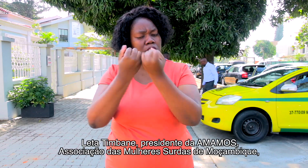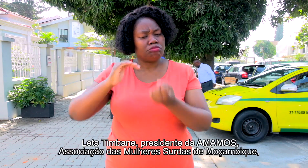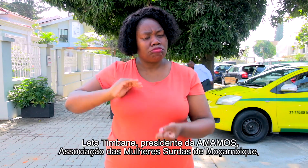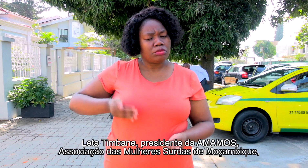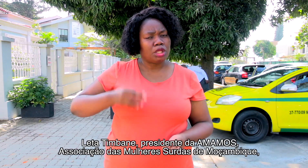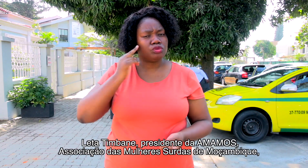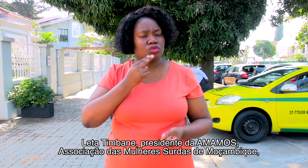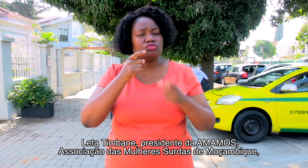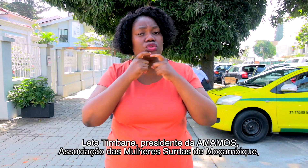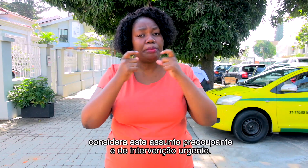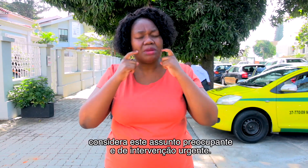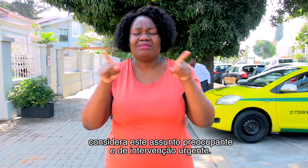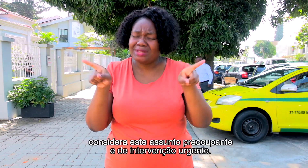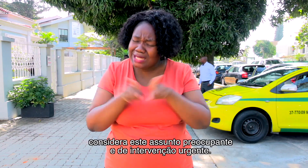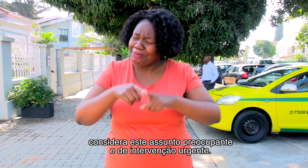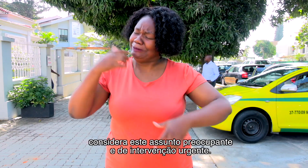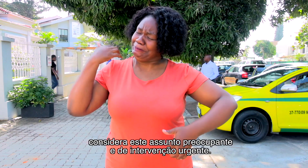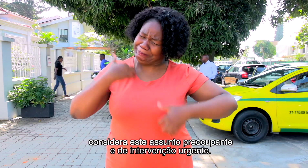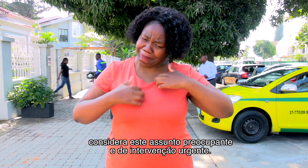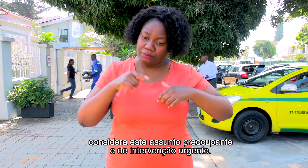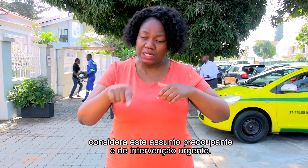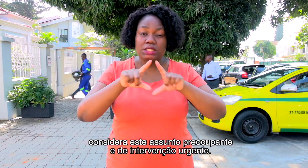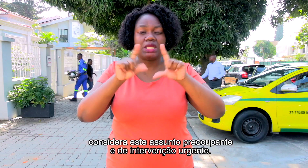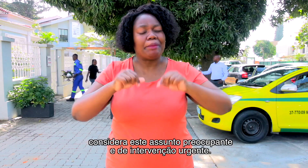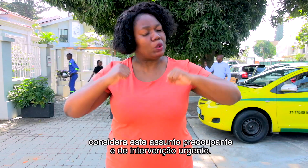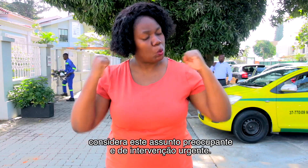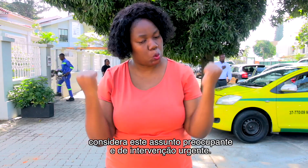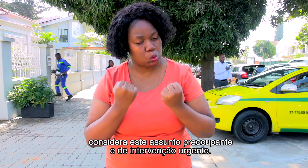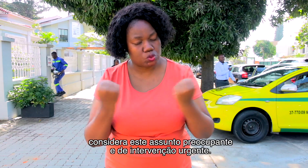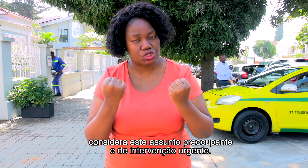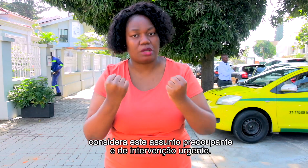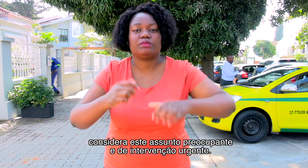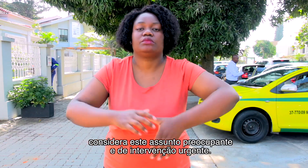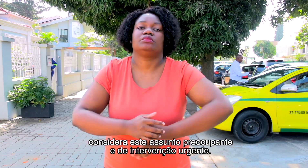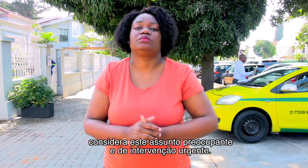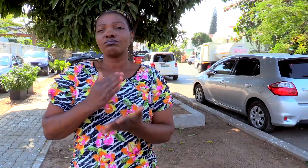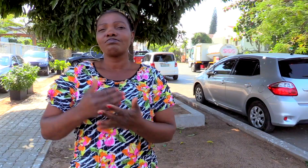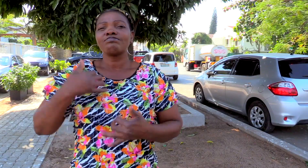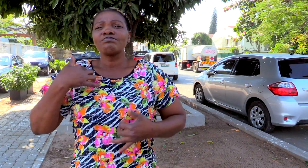das Mulheres Surdas de Moçambique, considera este assunto preocupante e de intervenção urgente.